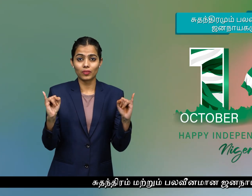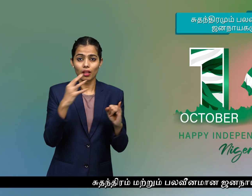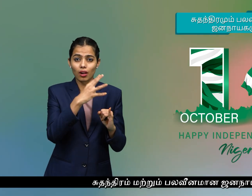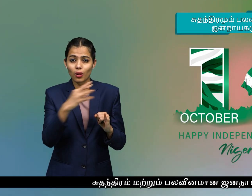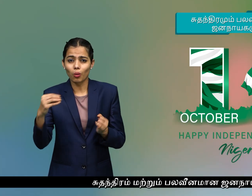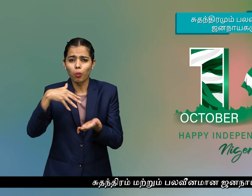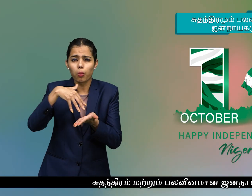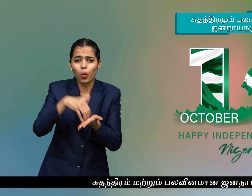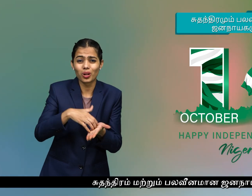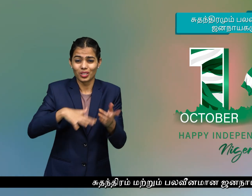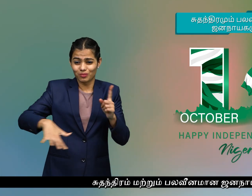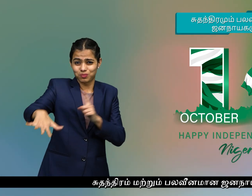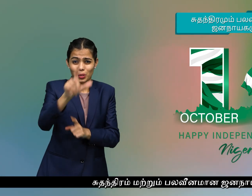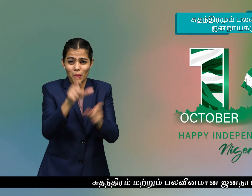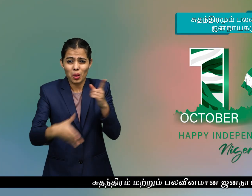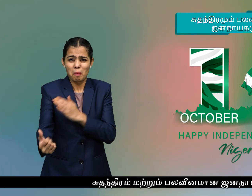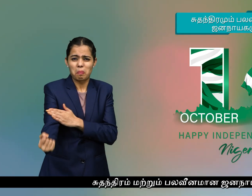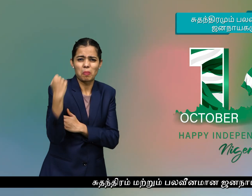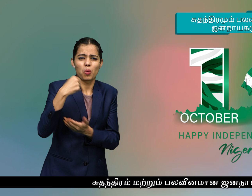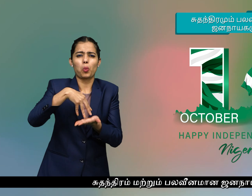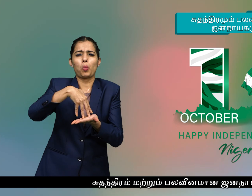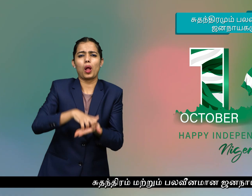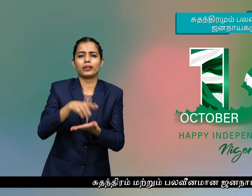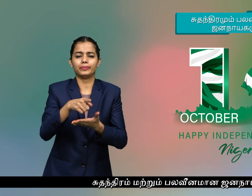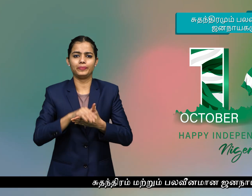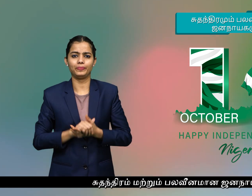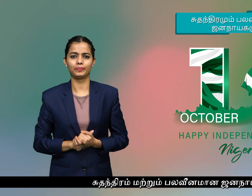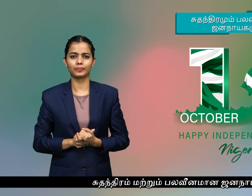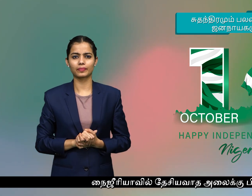சுதந்திரம் மற்றும் பலவீனமான ஜனநாயகம்.